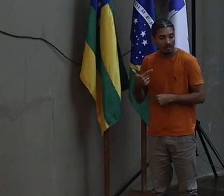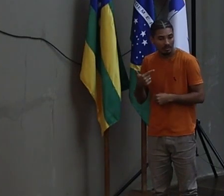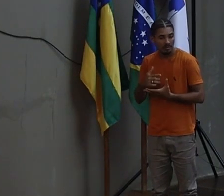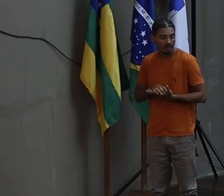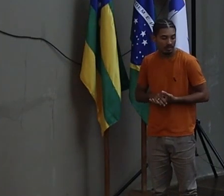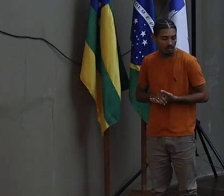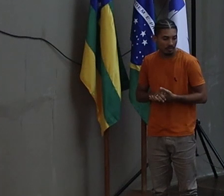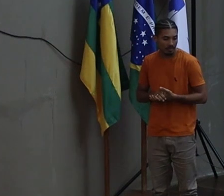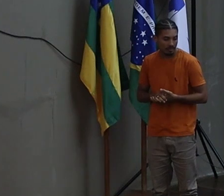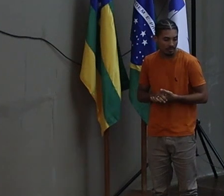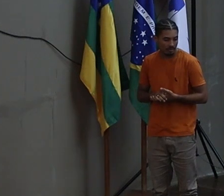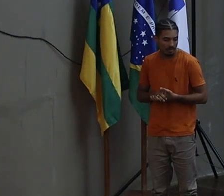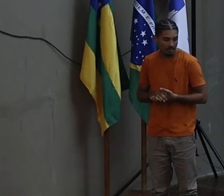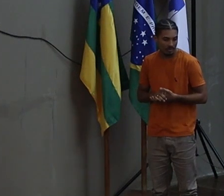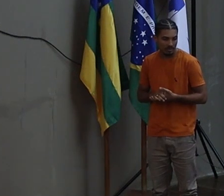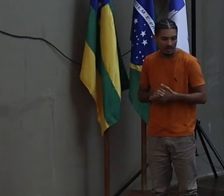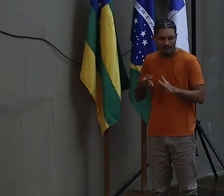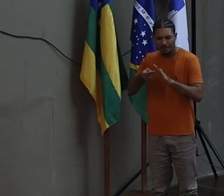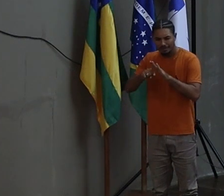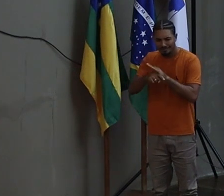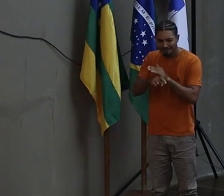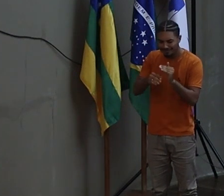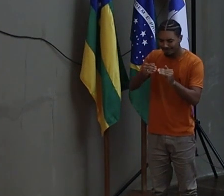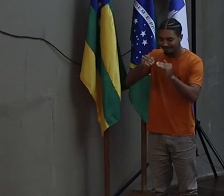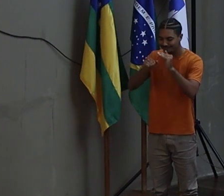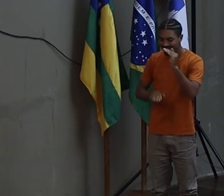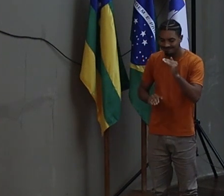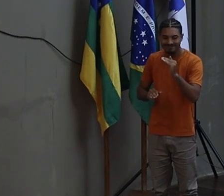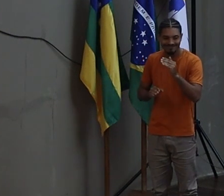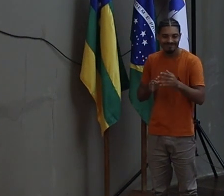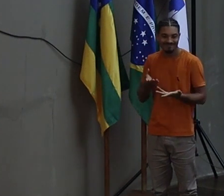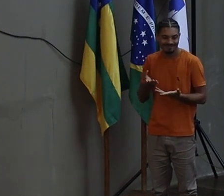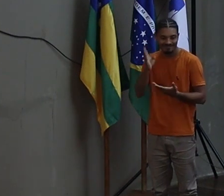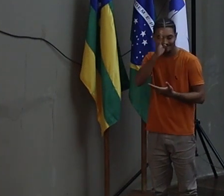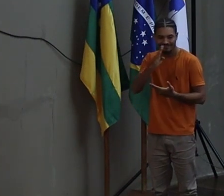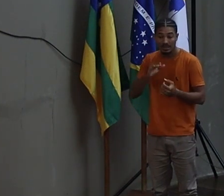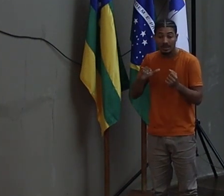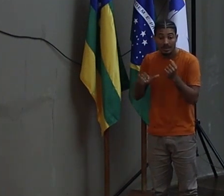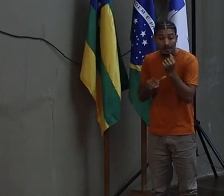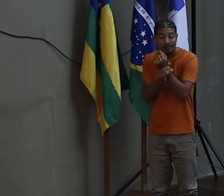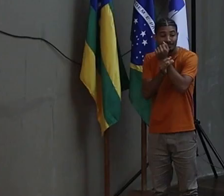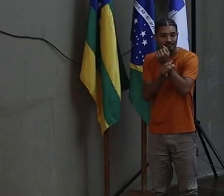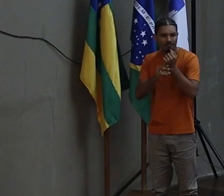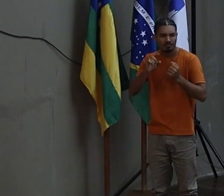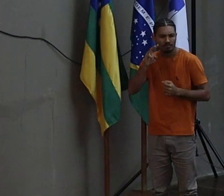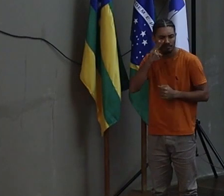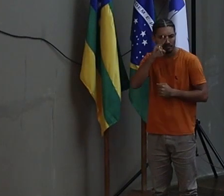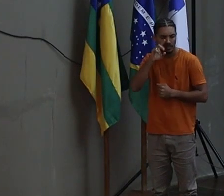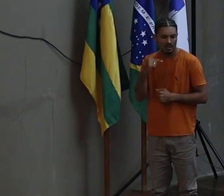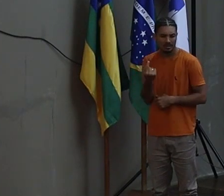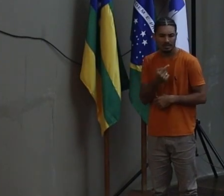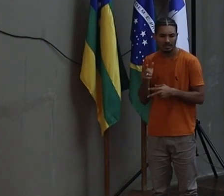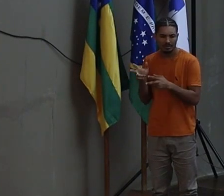recrudescimento, né, esse aprofundamento das desigualdades no Brasil e esse fortalecimento. E a gente percebe isso,